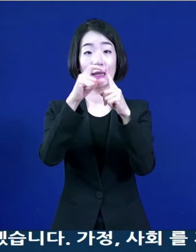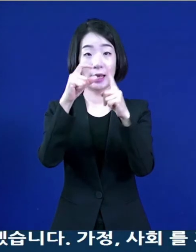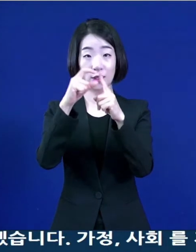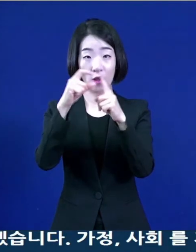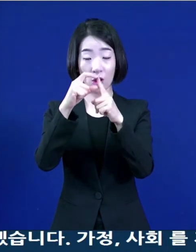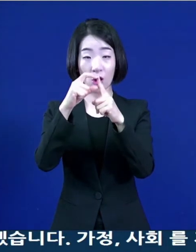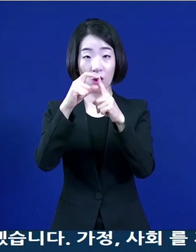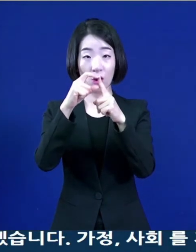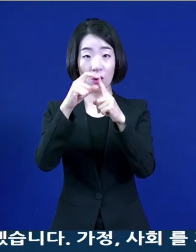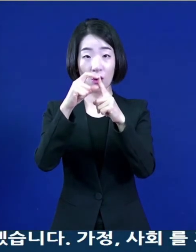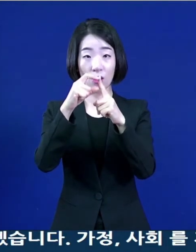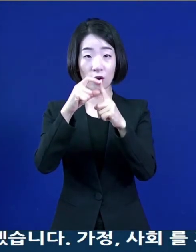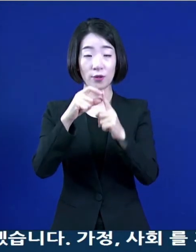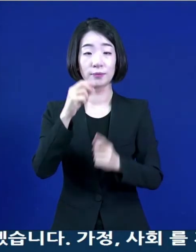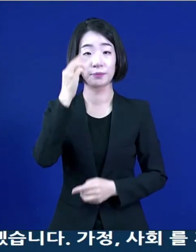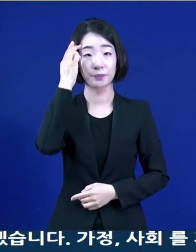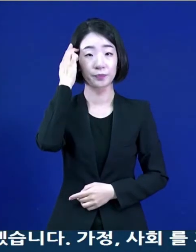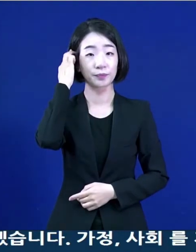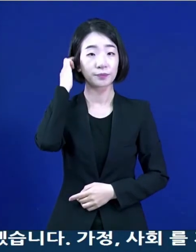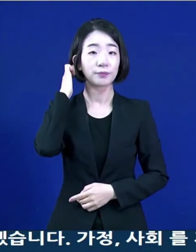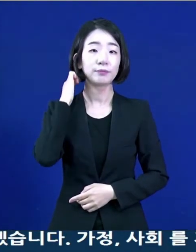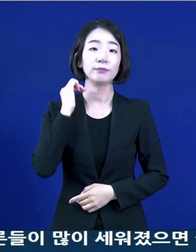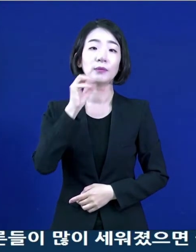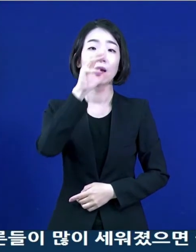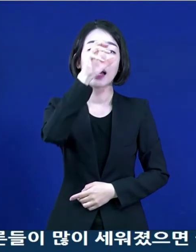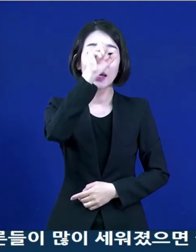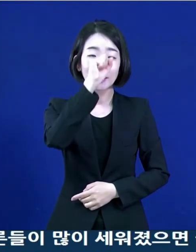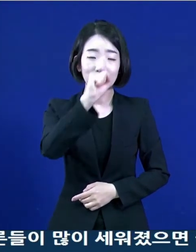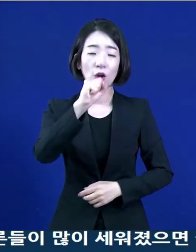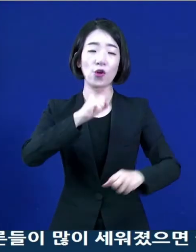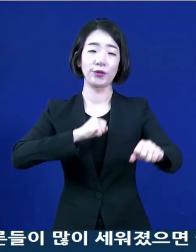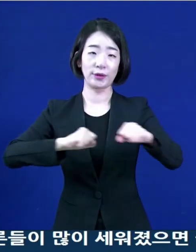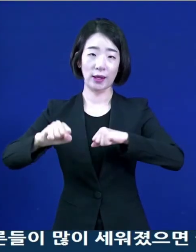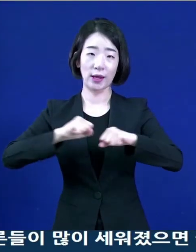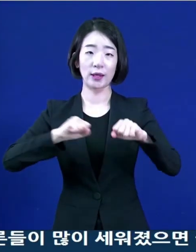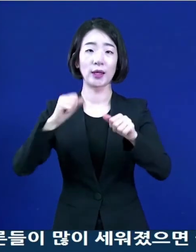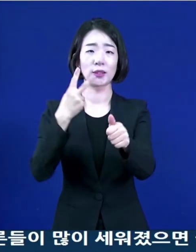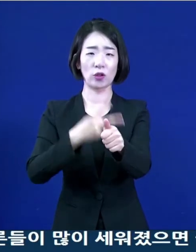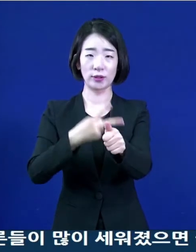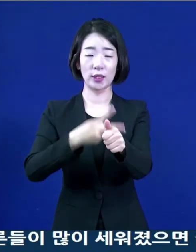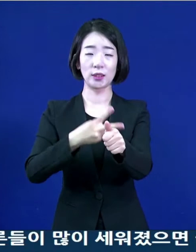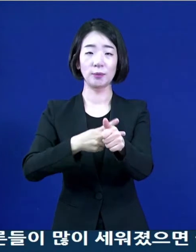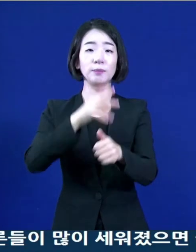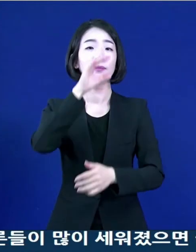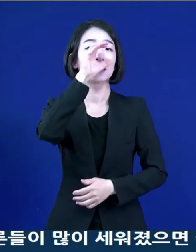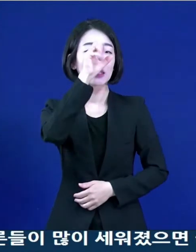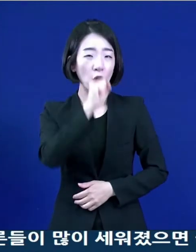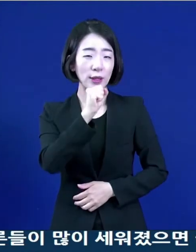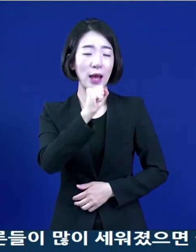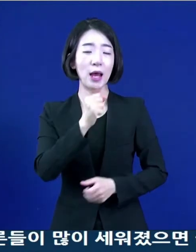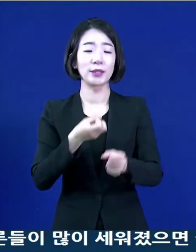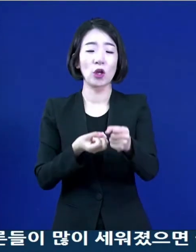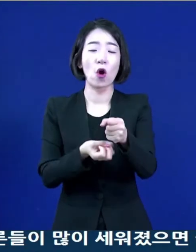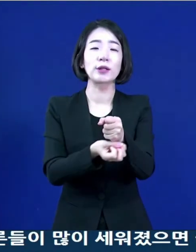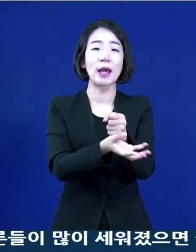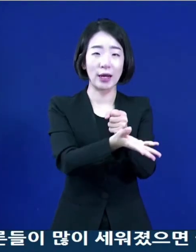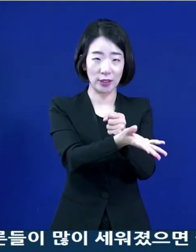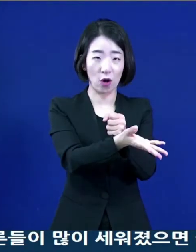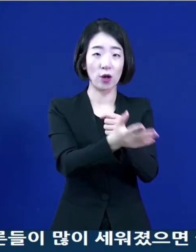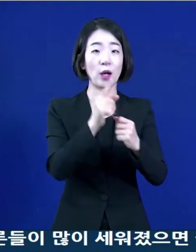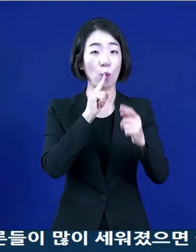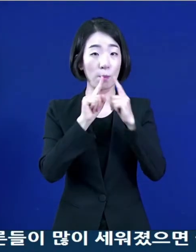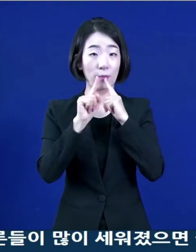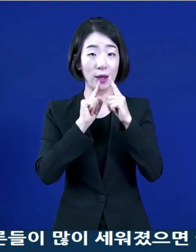있는 모습은 선행의 선생님, 저는 이걸 선한 영향력이라 얘기하는데,